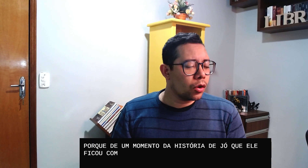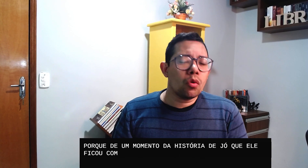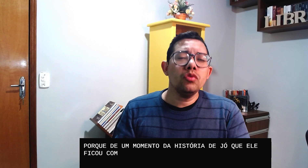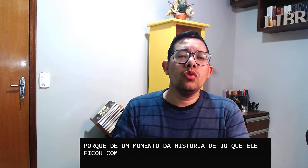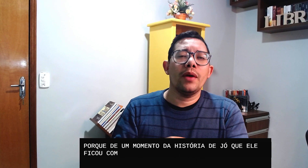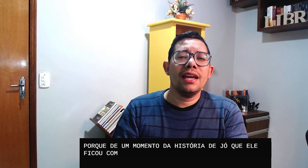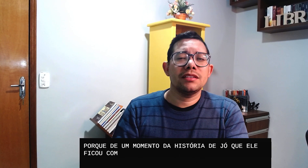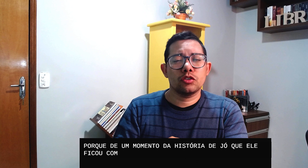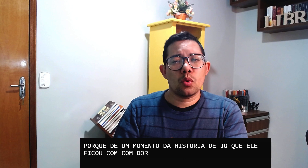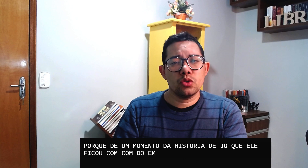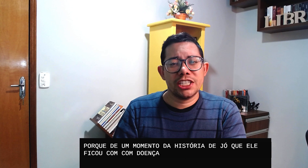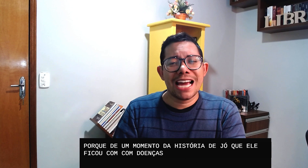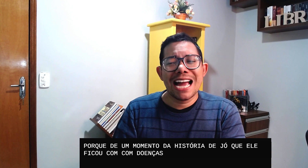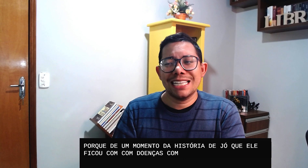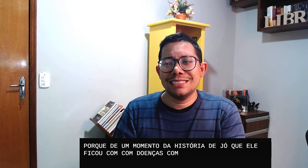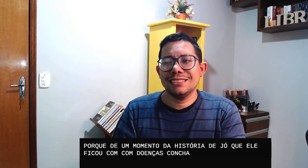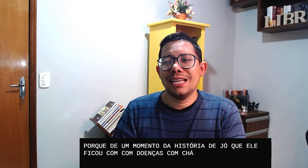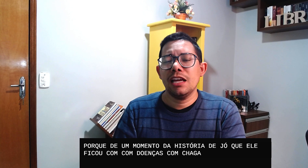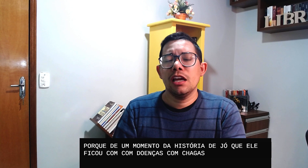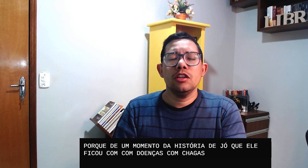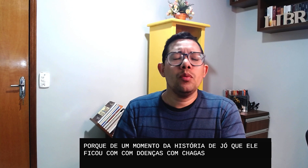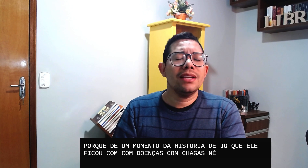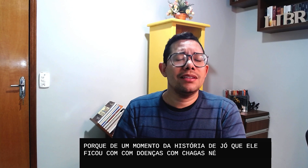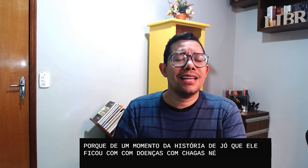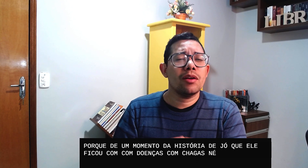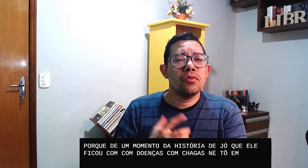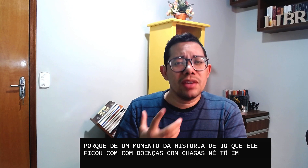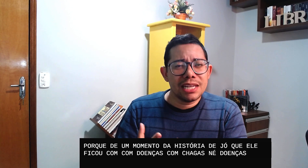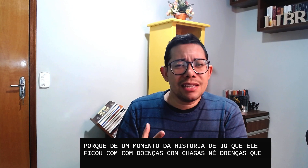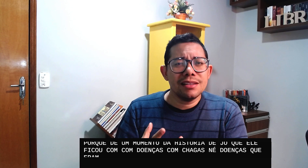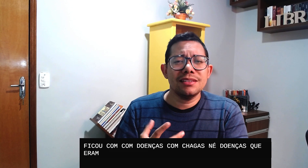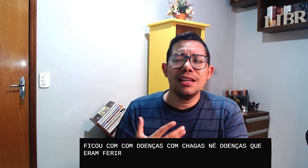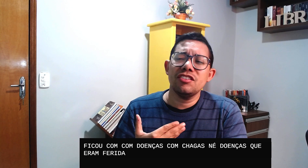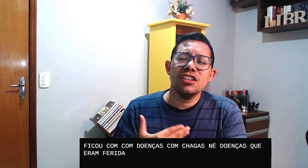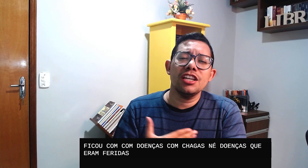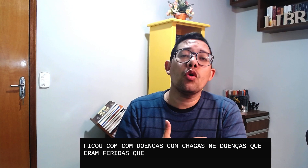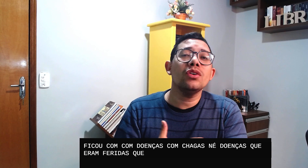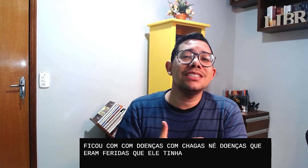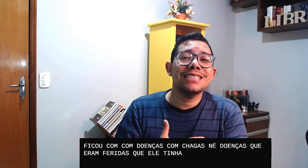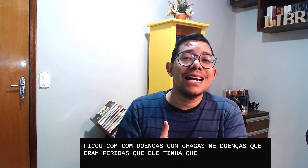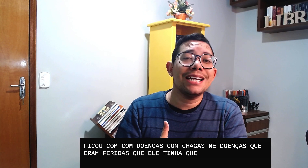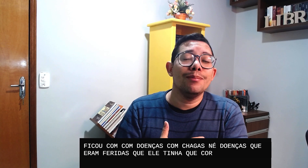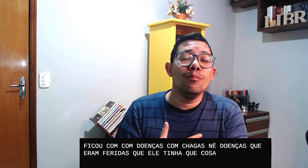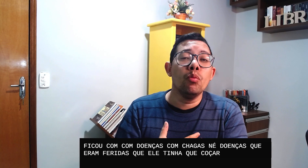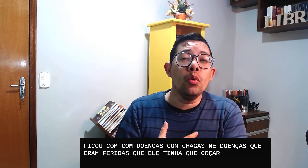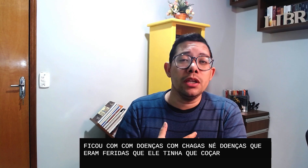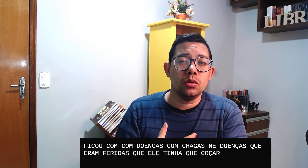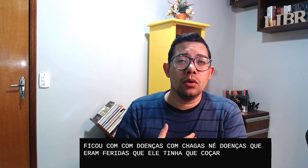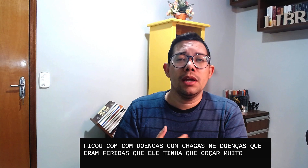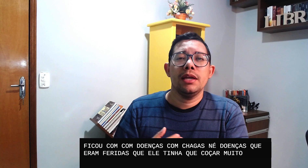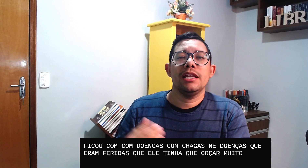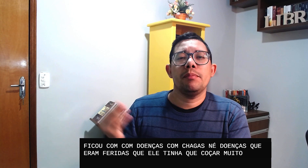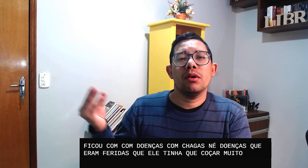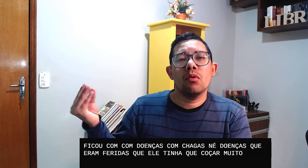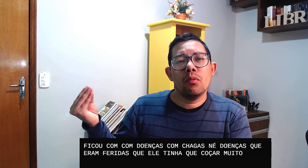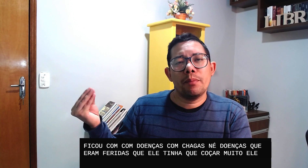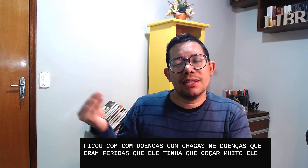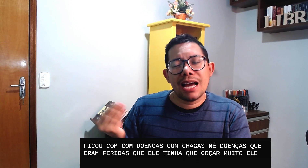com doenças, com chagas, né? Doenças que eram feridas que ele tinha que coçar muito. Ele pegou um pedaço